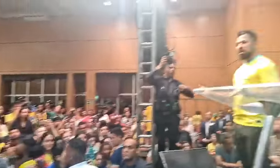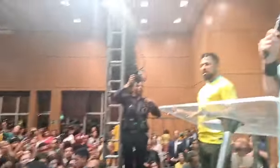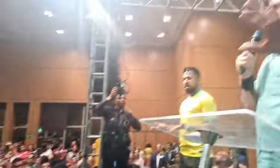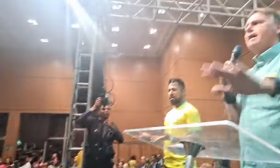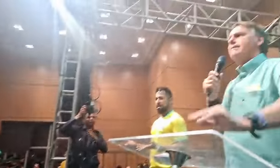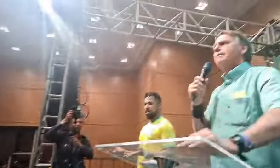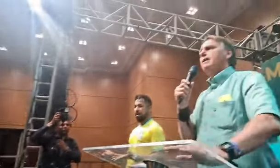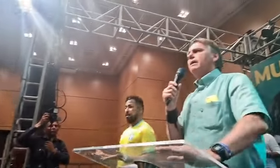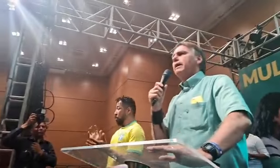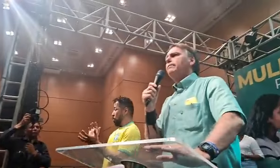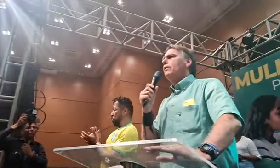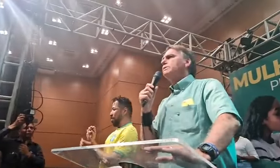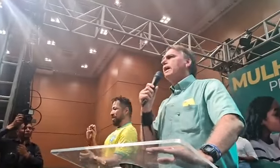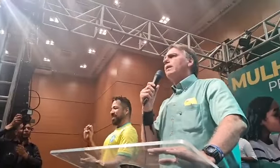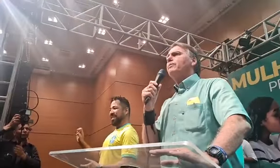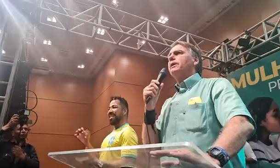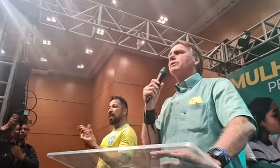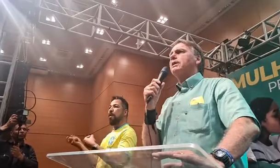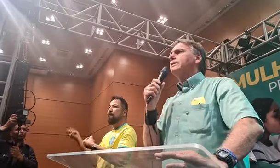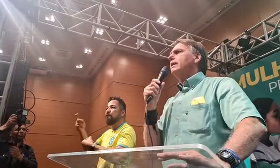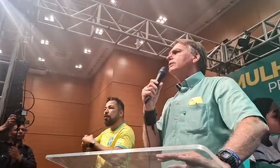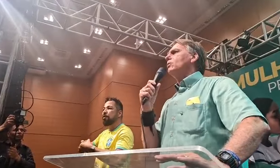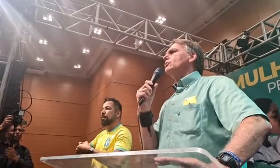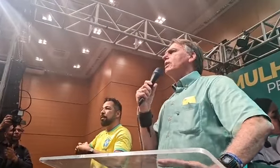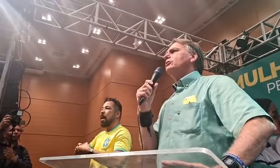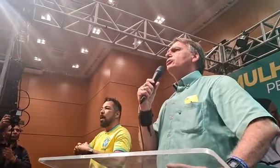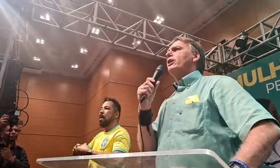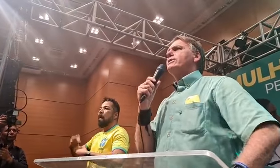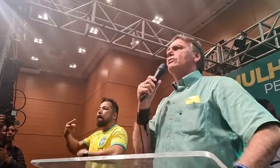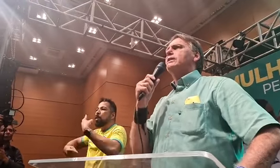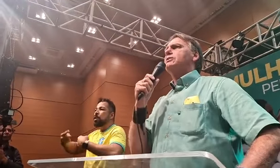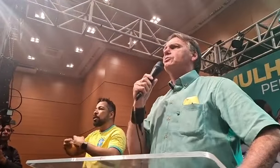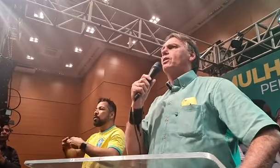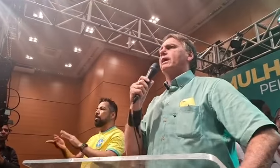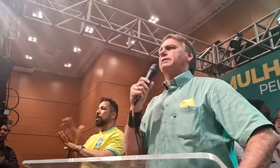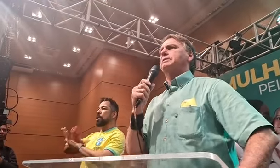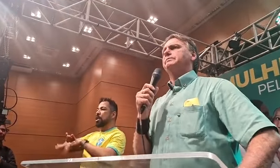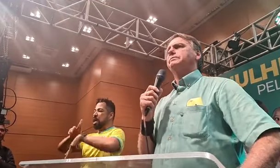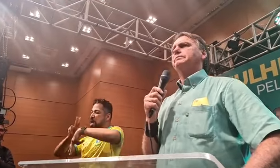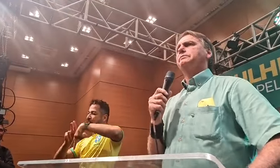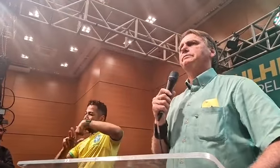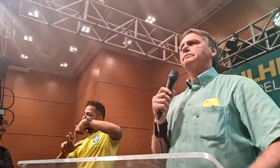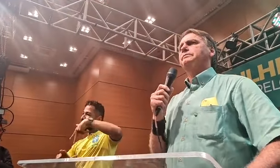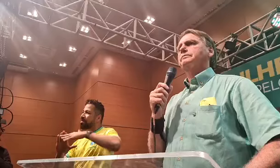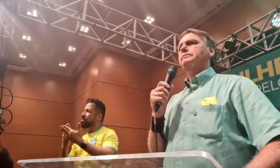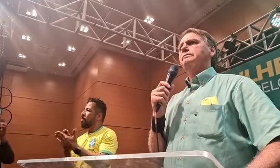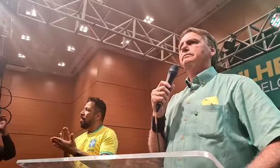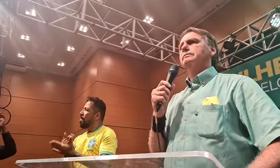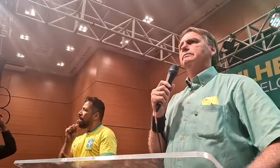O lado de lá quer voltar a polícia da ideologia de gênero nas escolas.